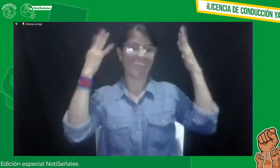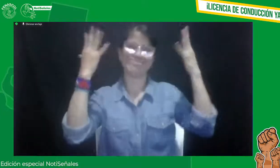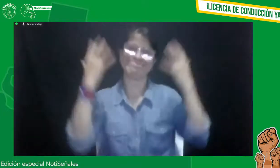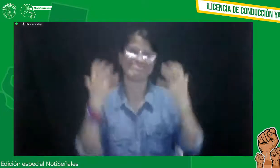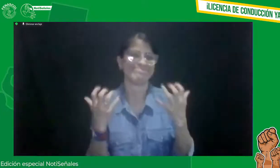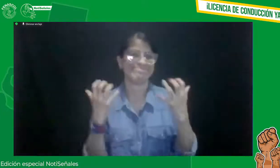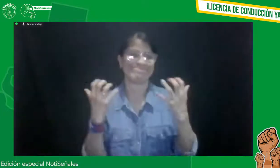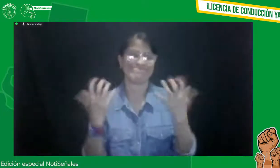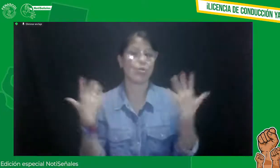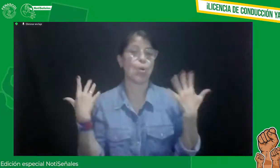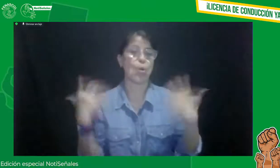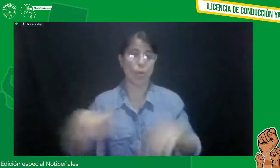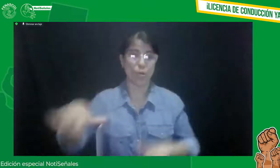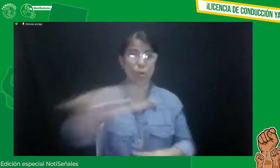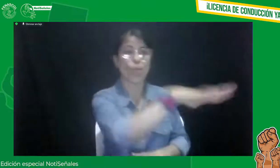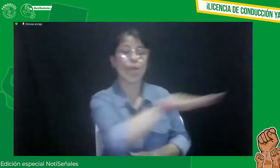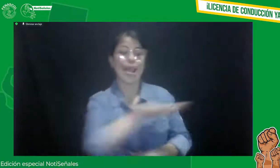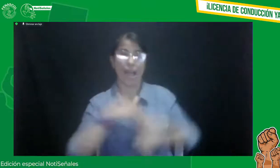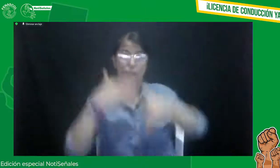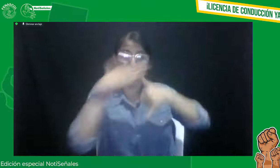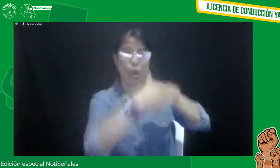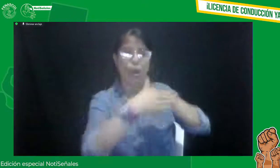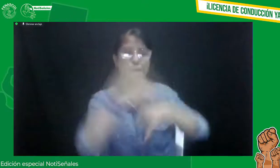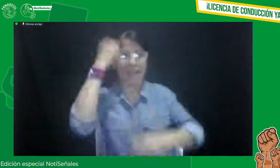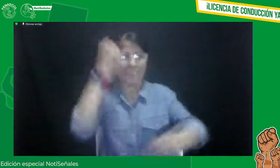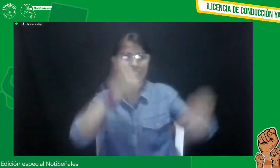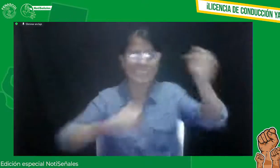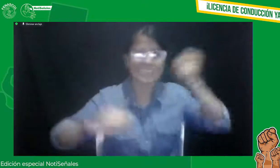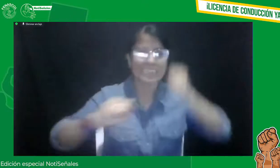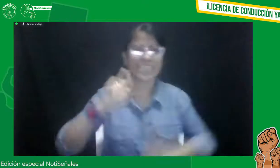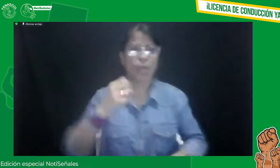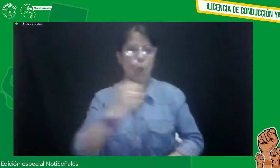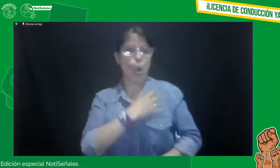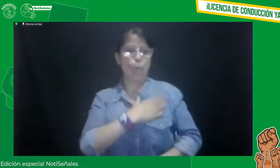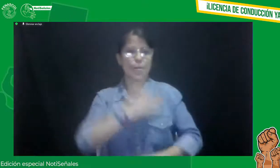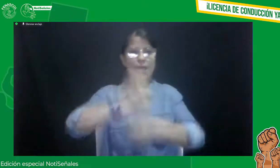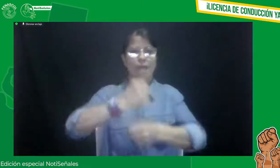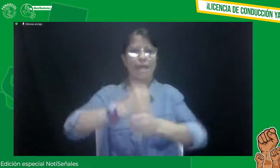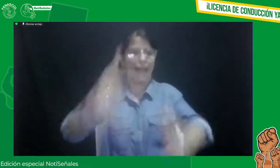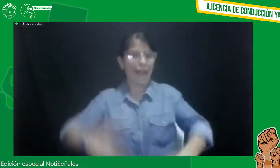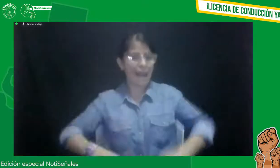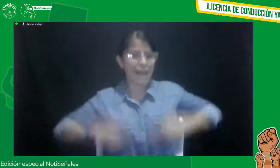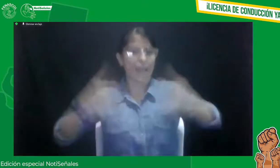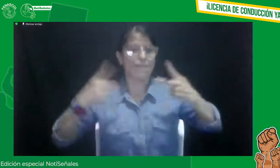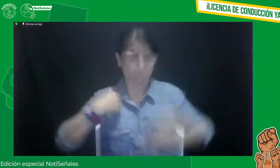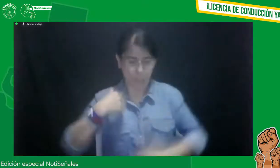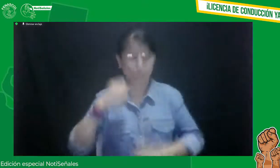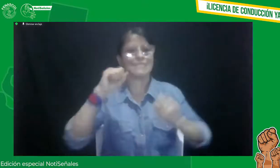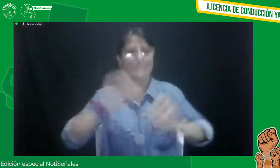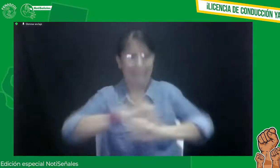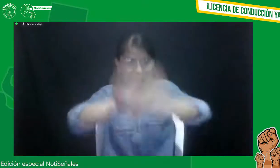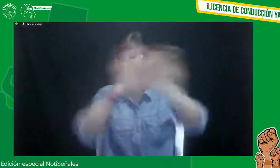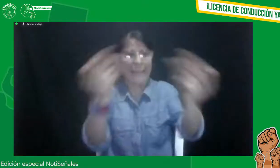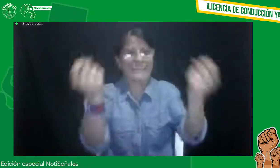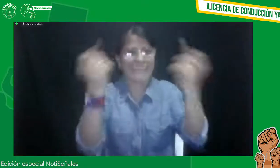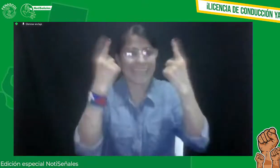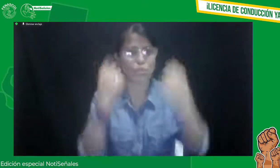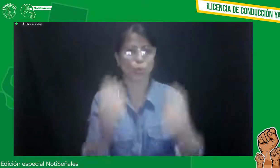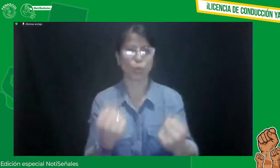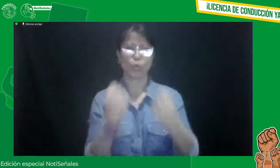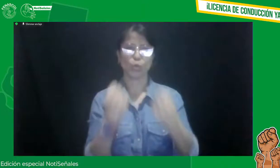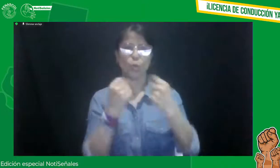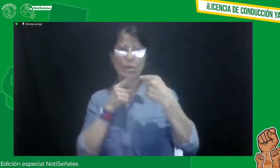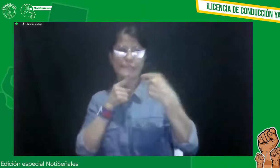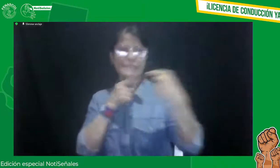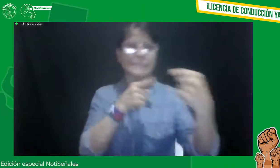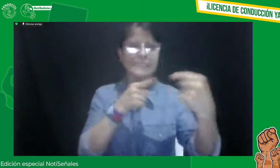esto queda como un pendiente, es una celebración parcial. A nivel nacional sé que hay muchas personas sordas que